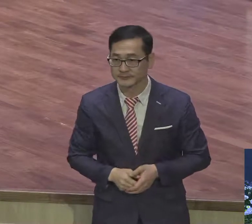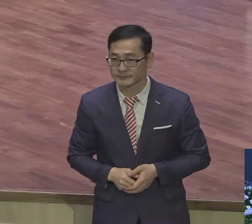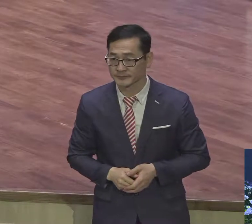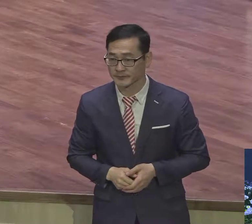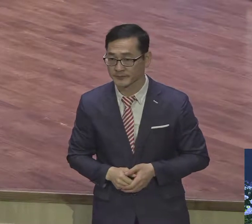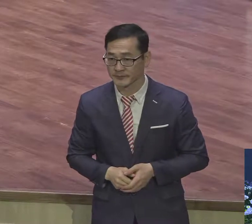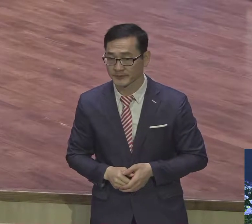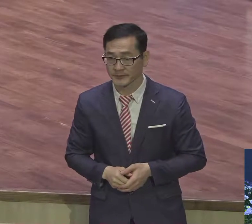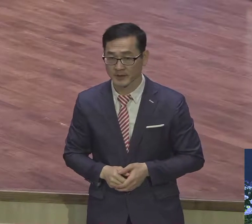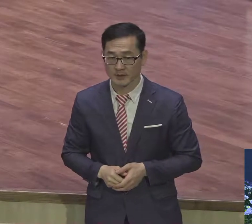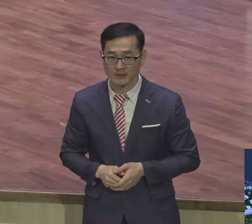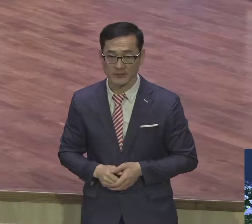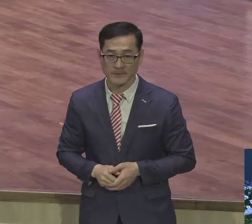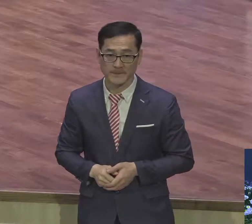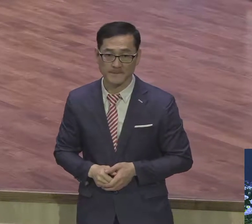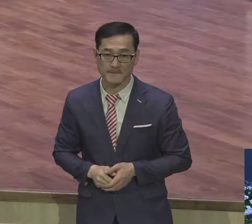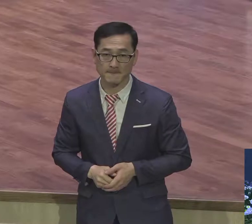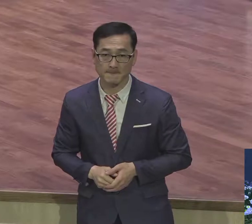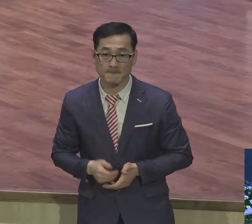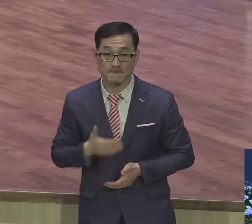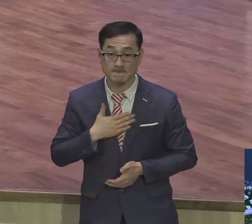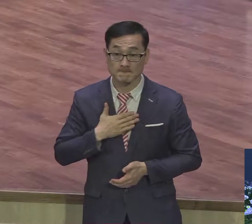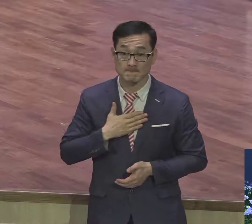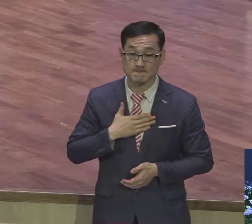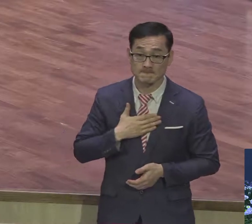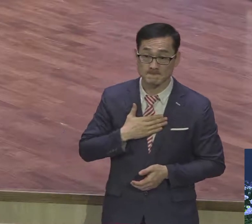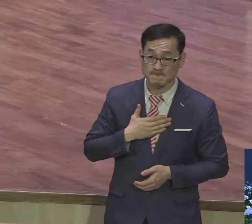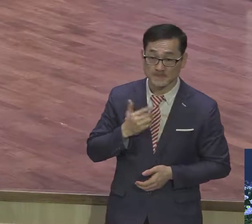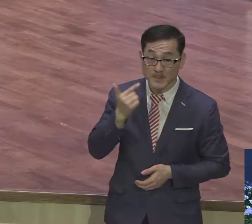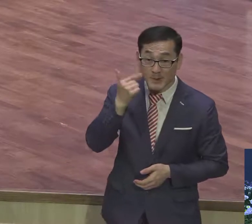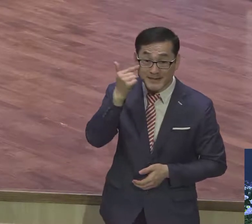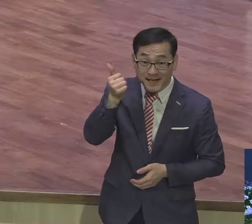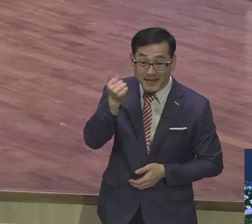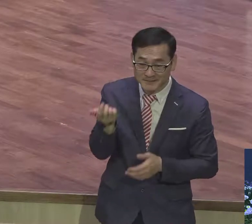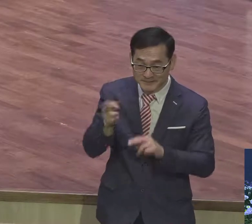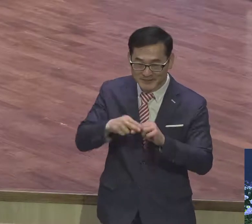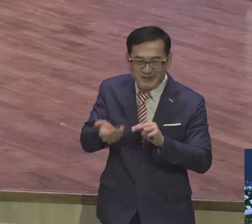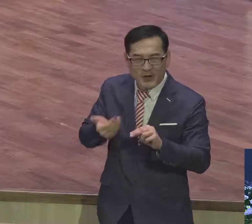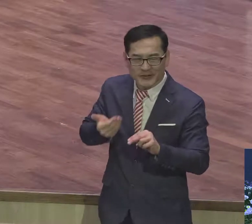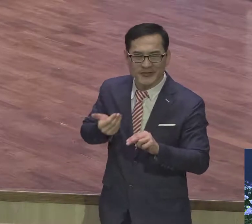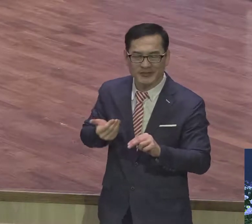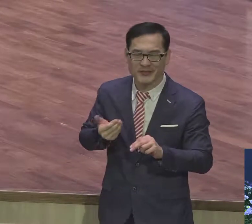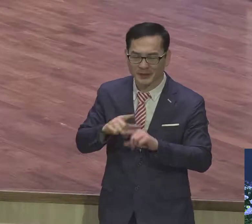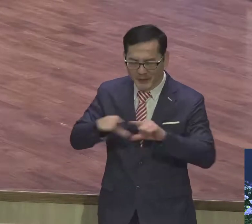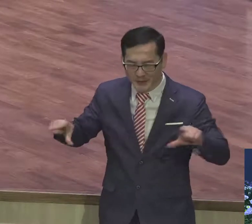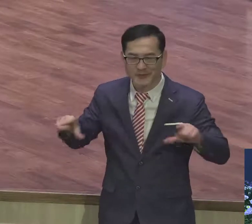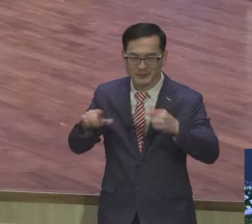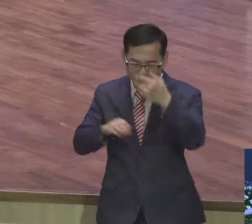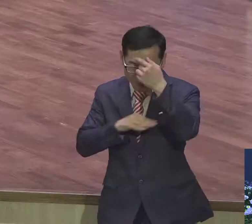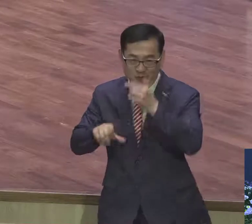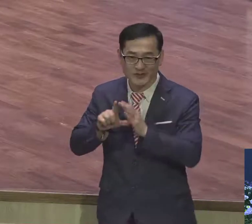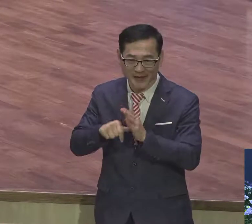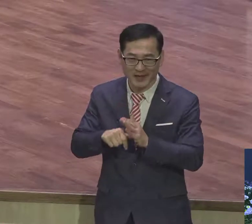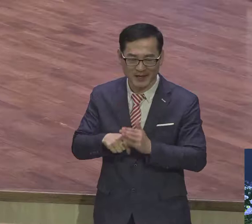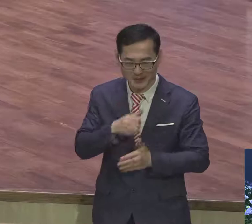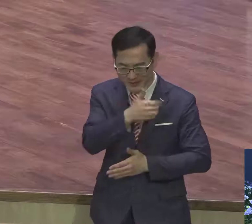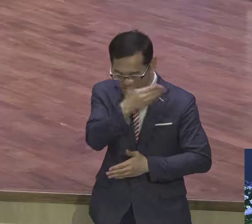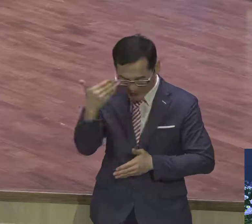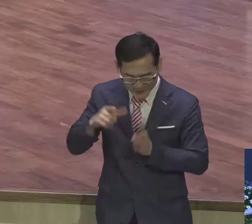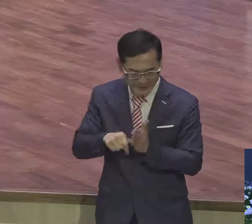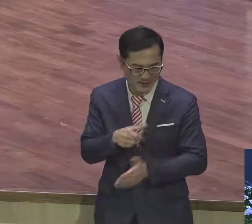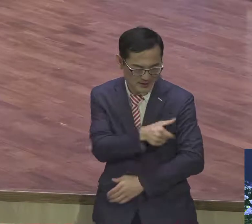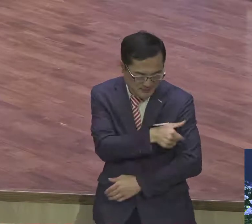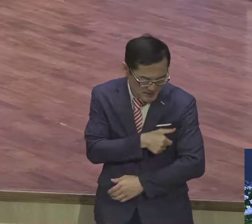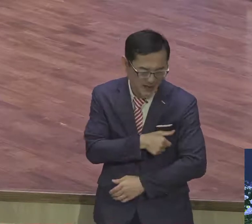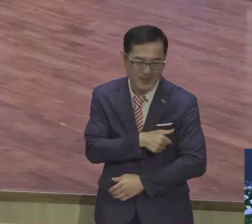없어요. 제가 평신도 때 처음 한 거잖아요. 평신도 때 청년 때 집사 때 장도 때